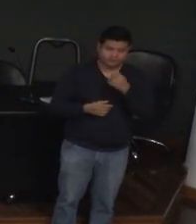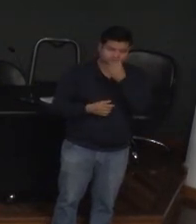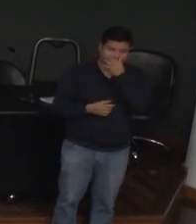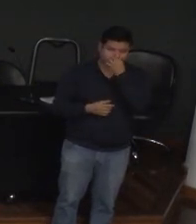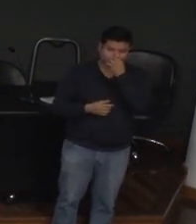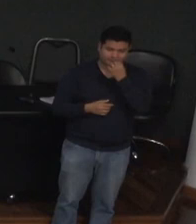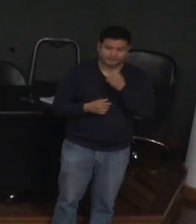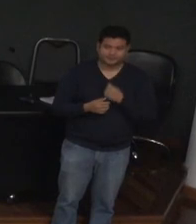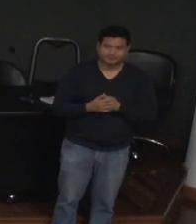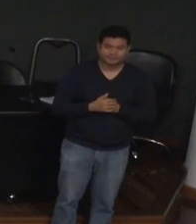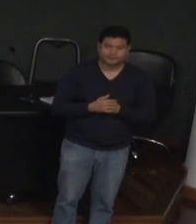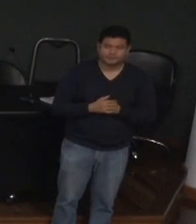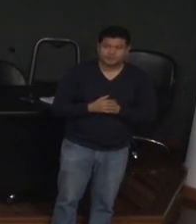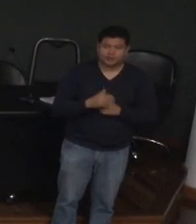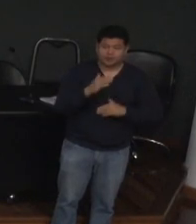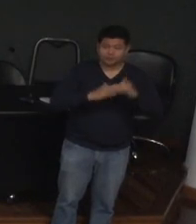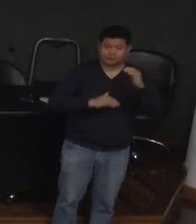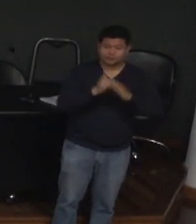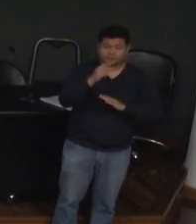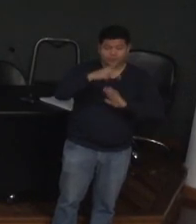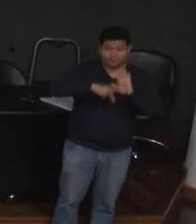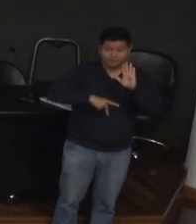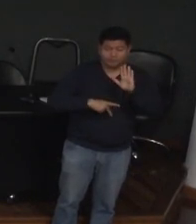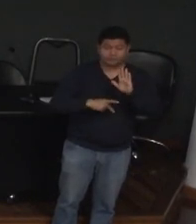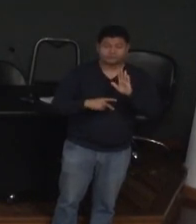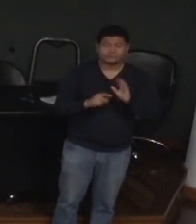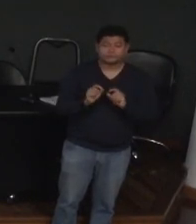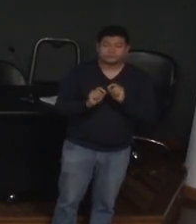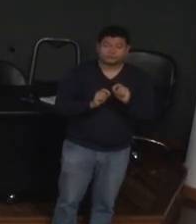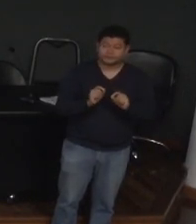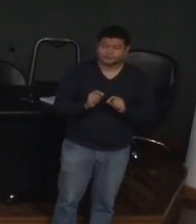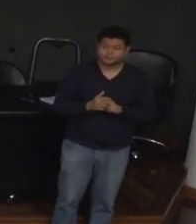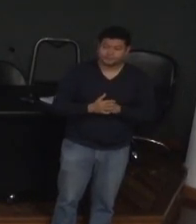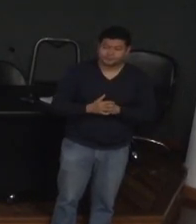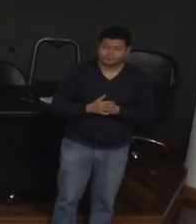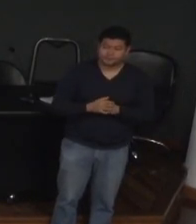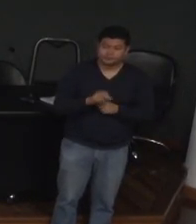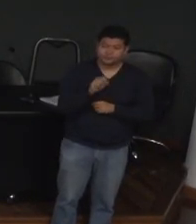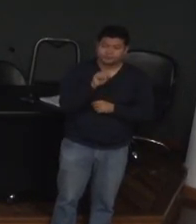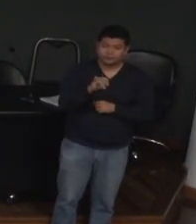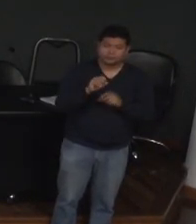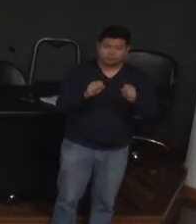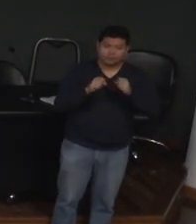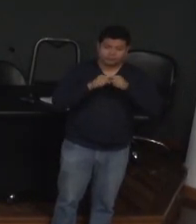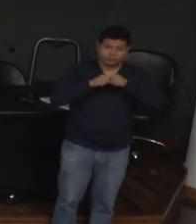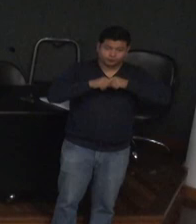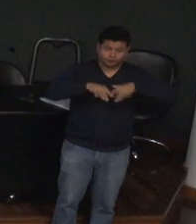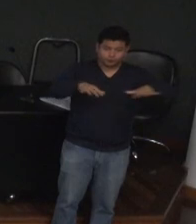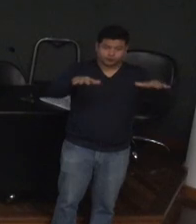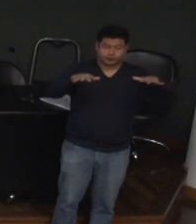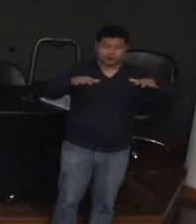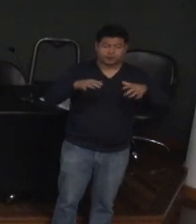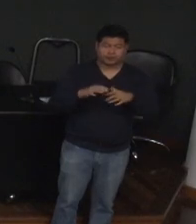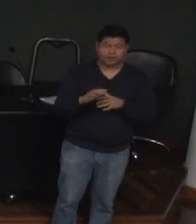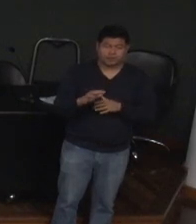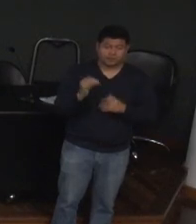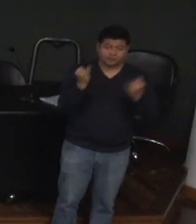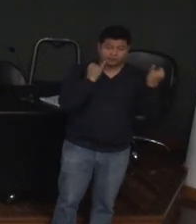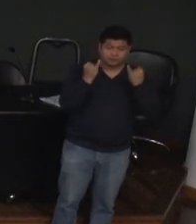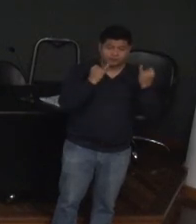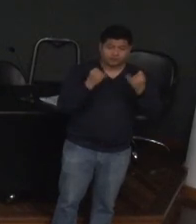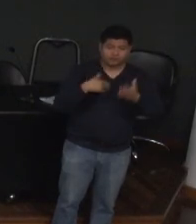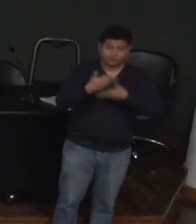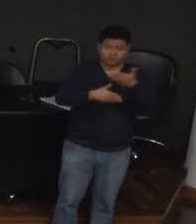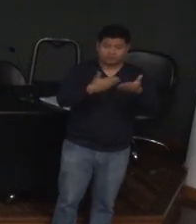E daí a gente vai para os planos de ação. Qual é o plano de ação? Bom, se pode acontecer um vazamento da informação e essa informação pode gerar